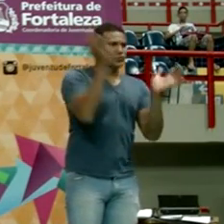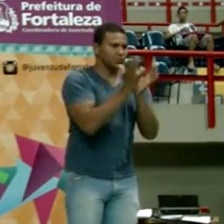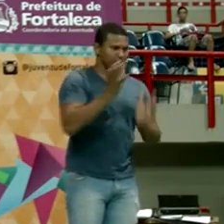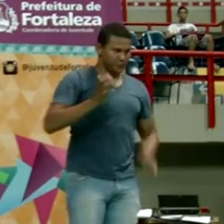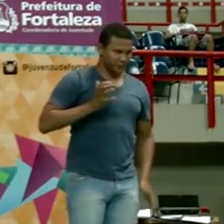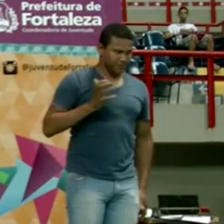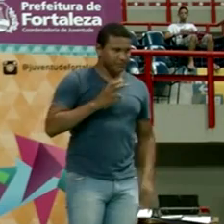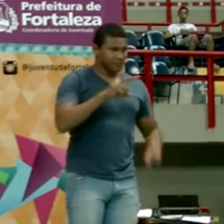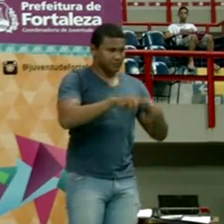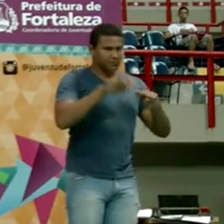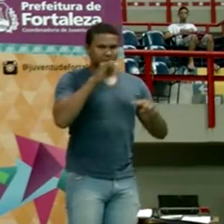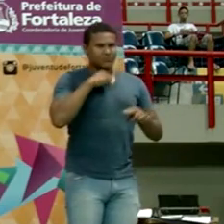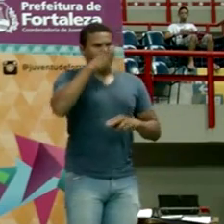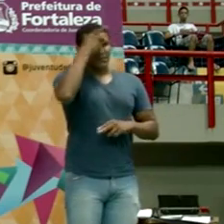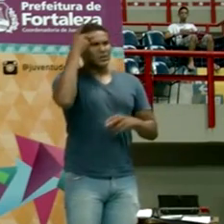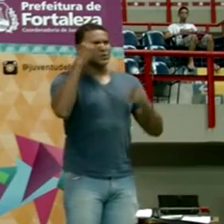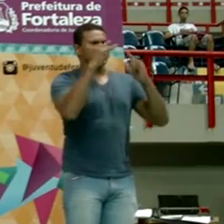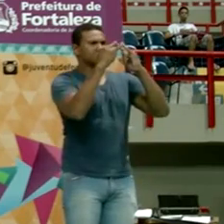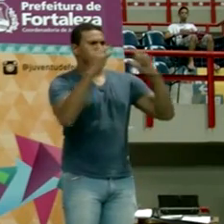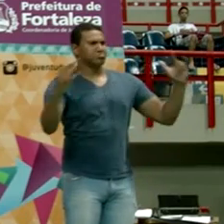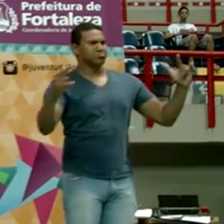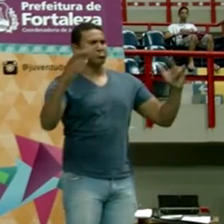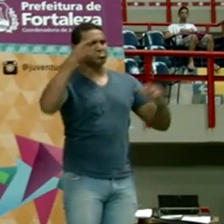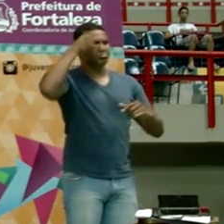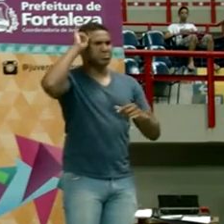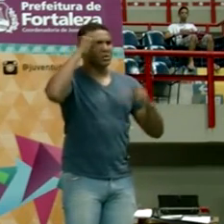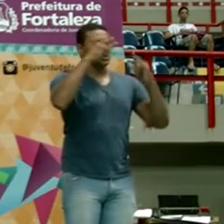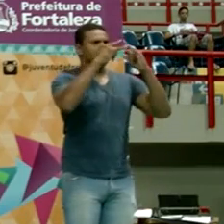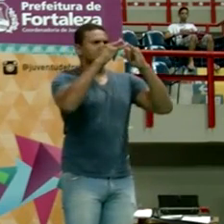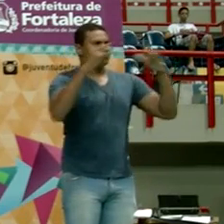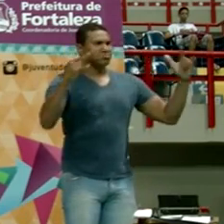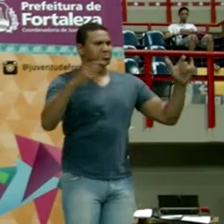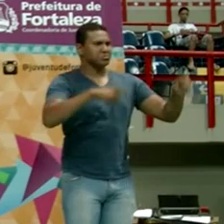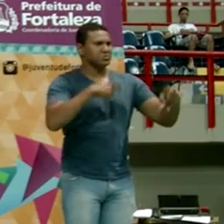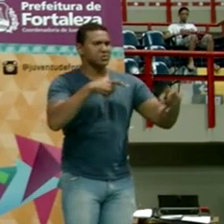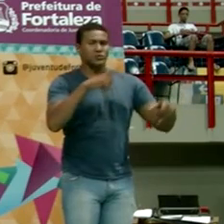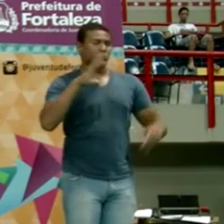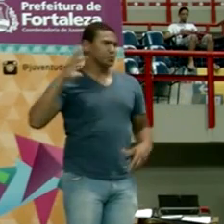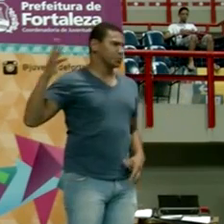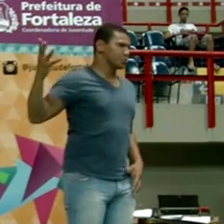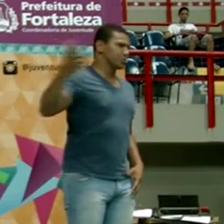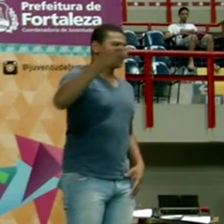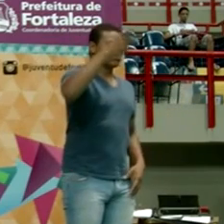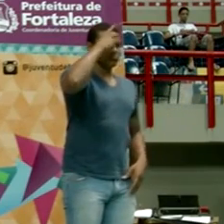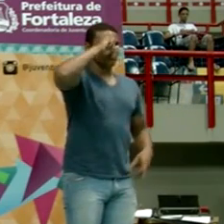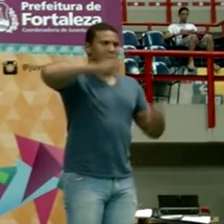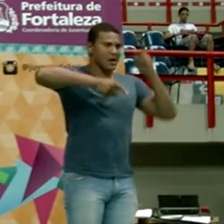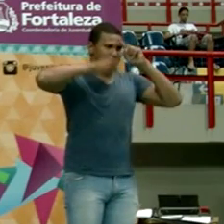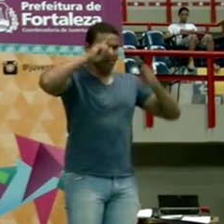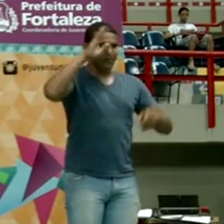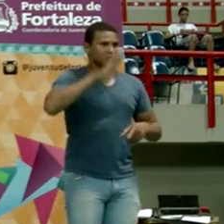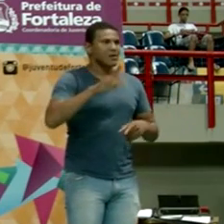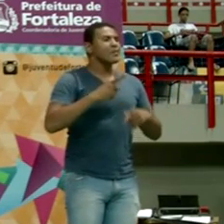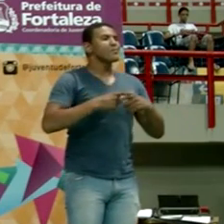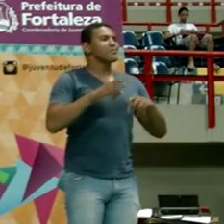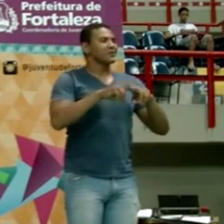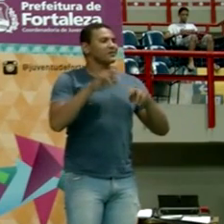fazendeiros. Portanto, a maioria do povo brasileiro não tinha vez. É tanto que no Império, como é que era o